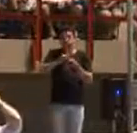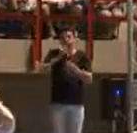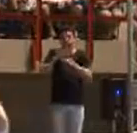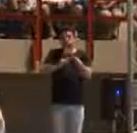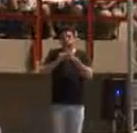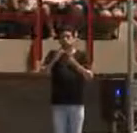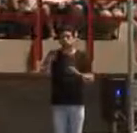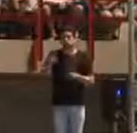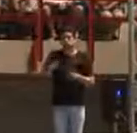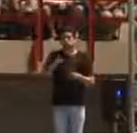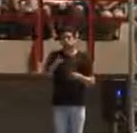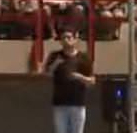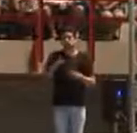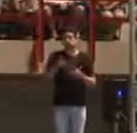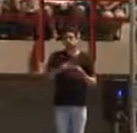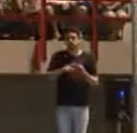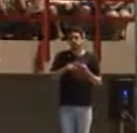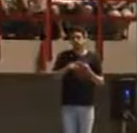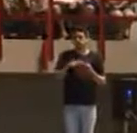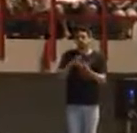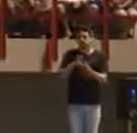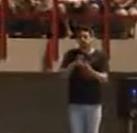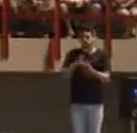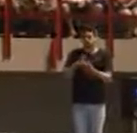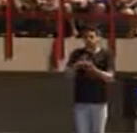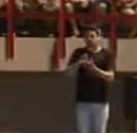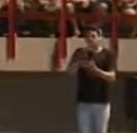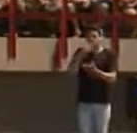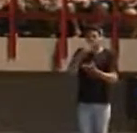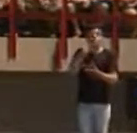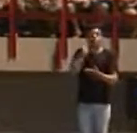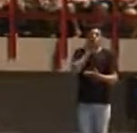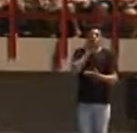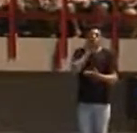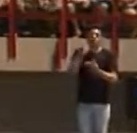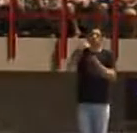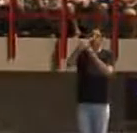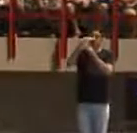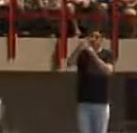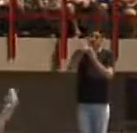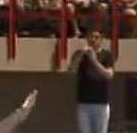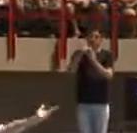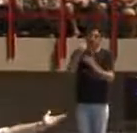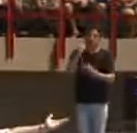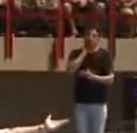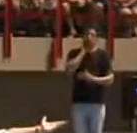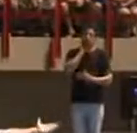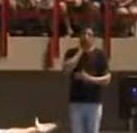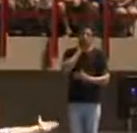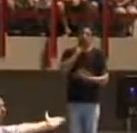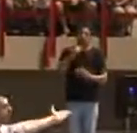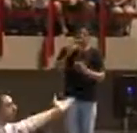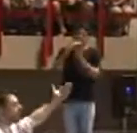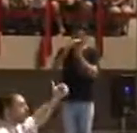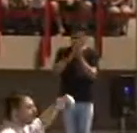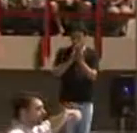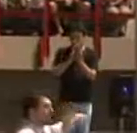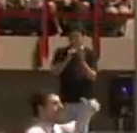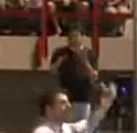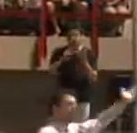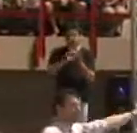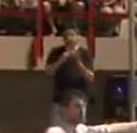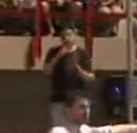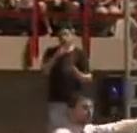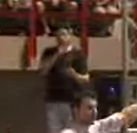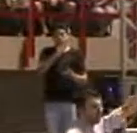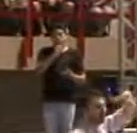é tomar o quê? Remédio para baixar a febre, antitérmico, né? Normalmente os médicos usam ou